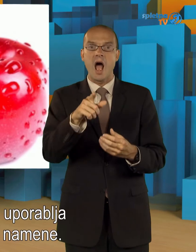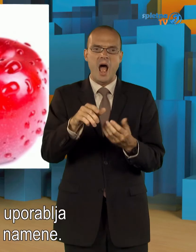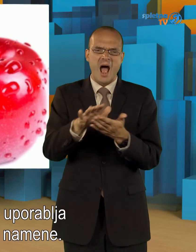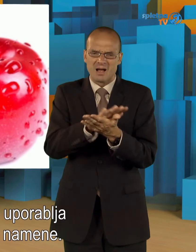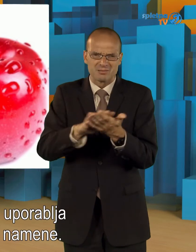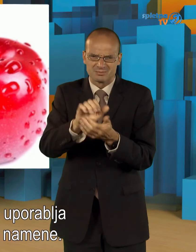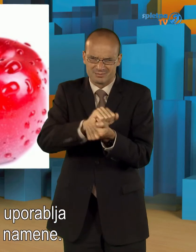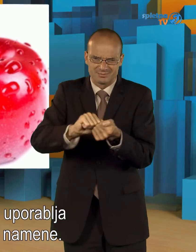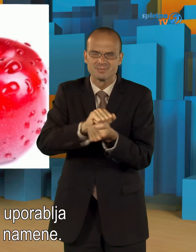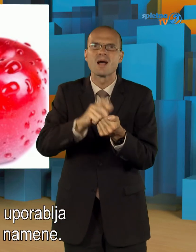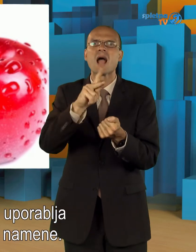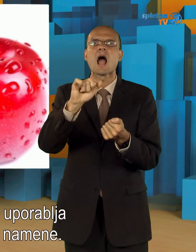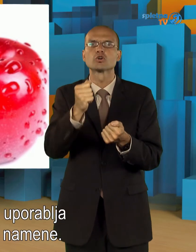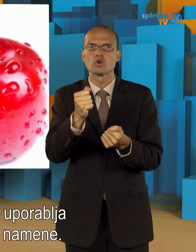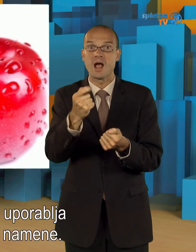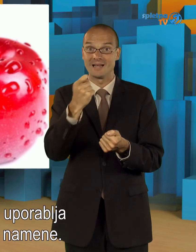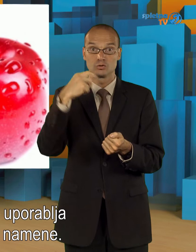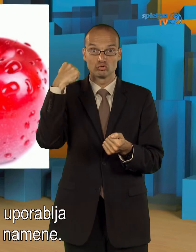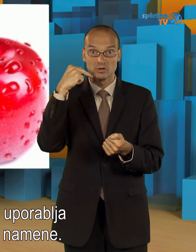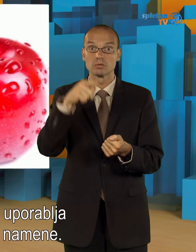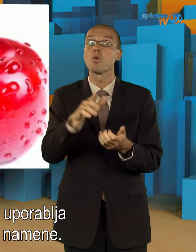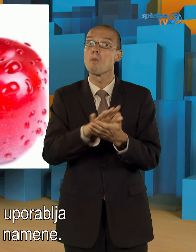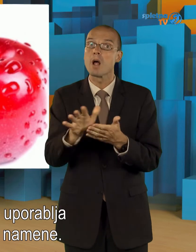Kaša iz češenj se uporablja tudi v kozmetične namene.